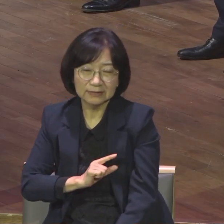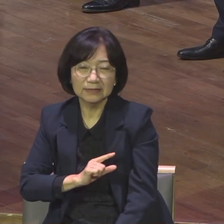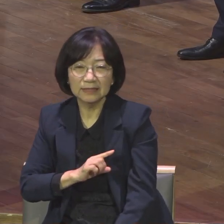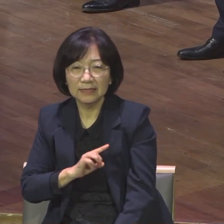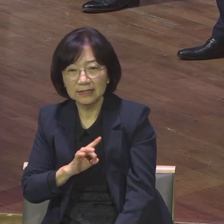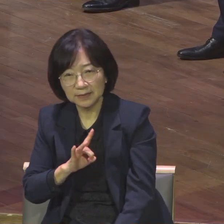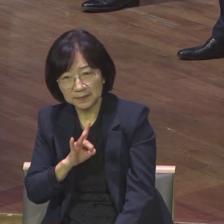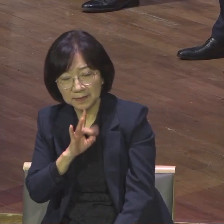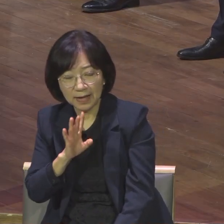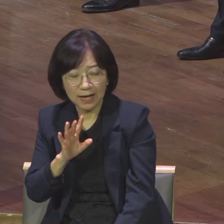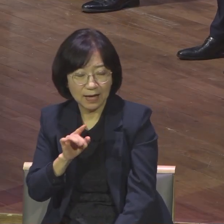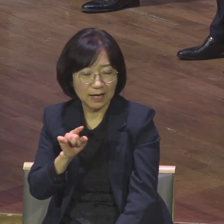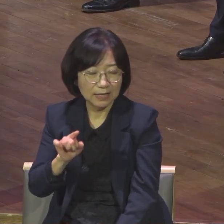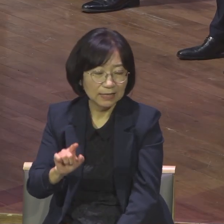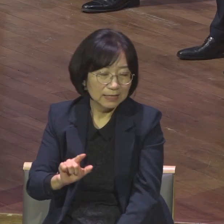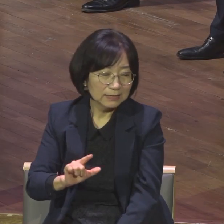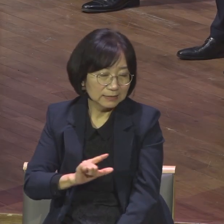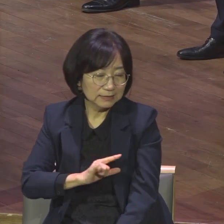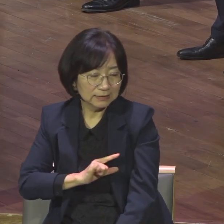그